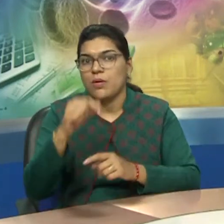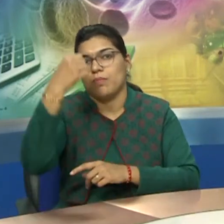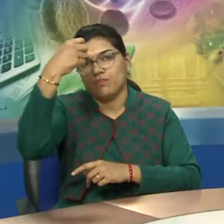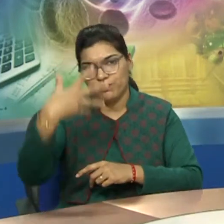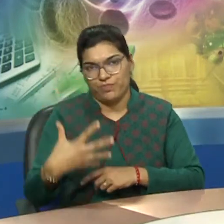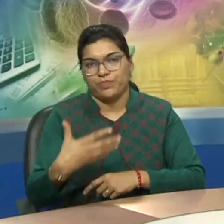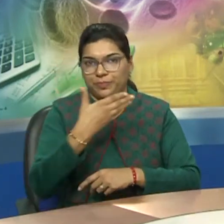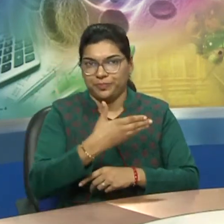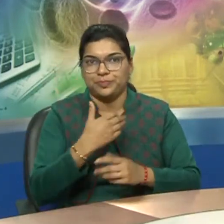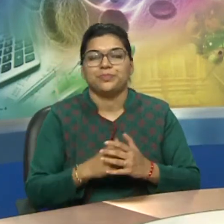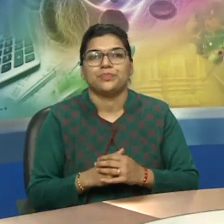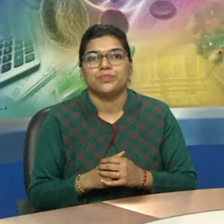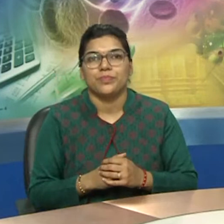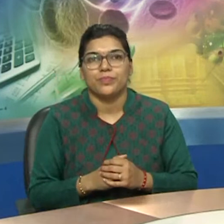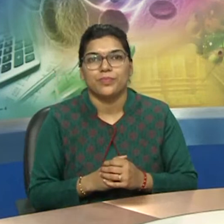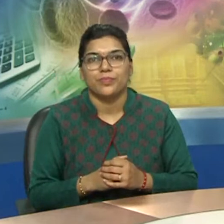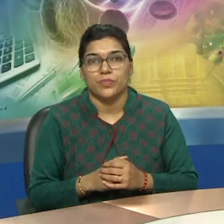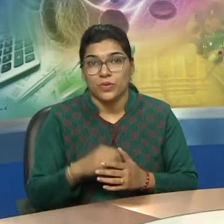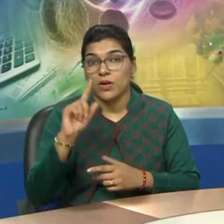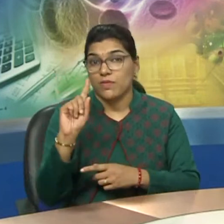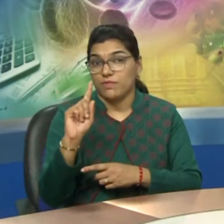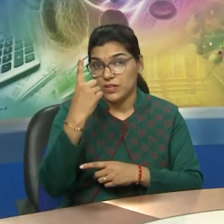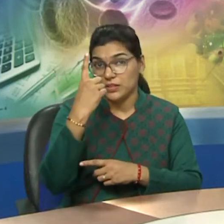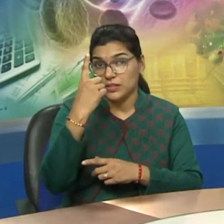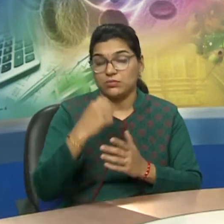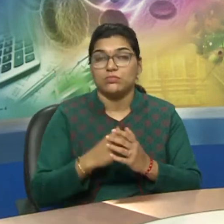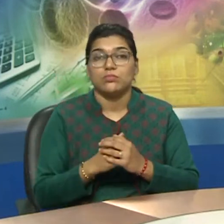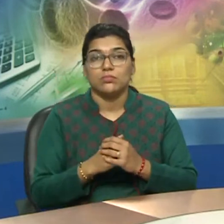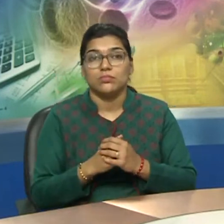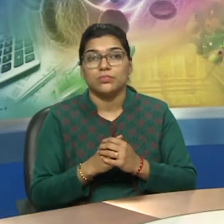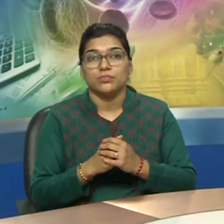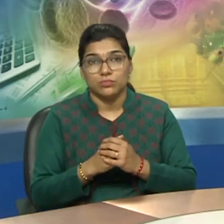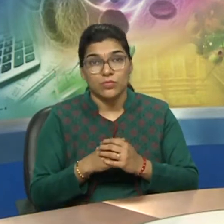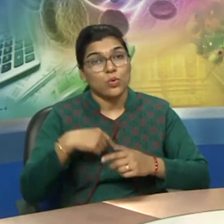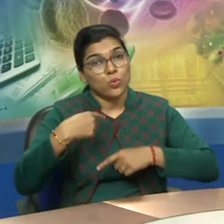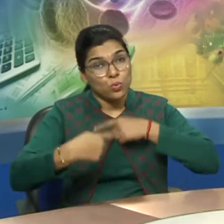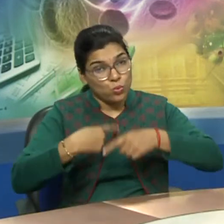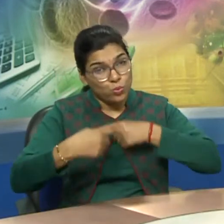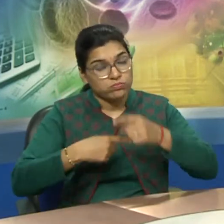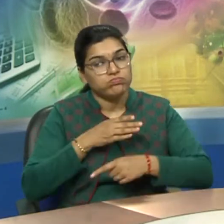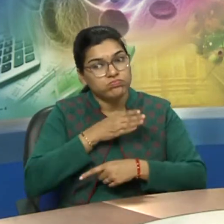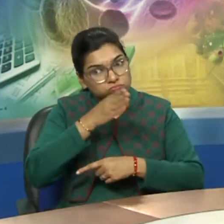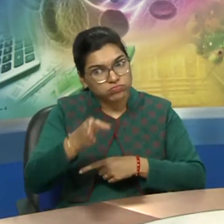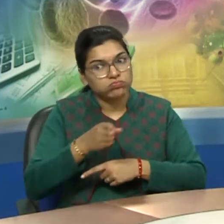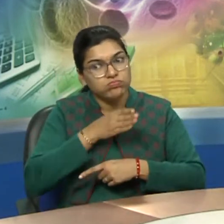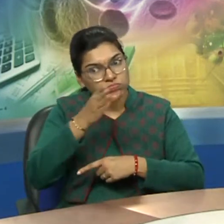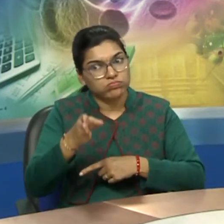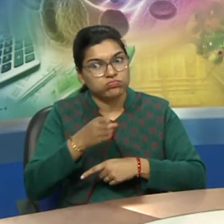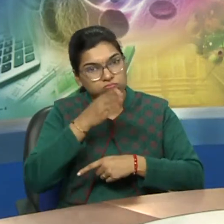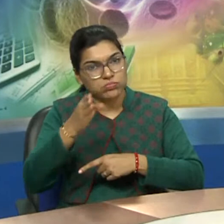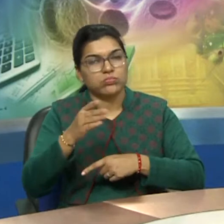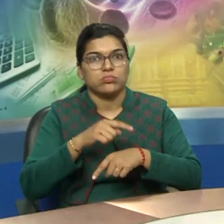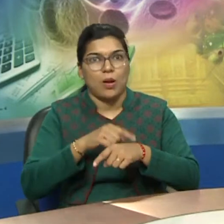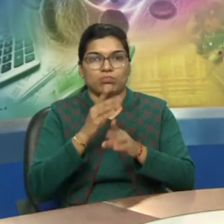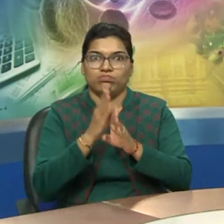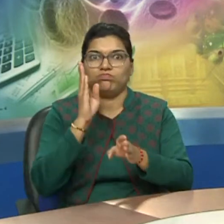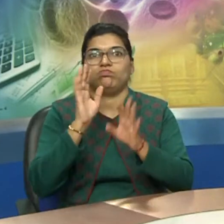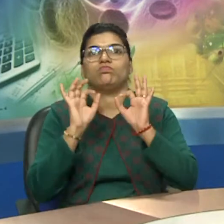for all of us to follow. The first important point explains about